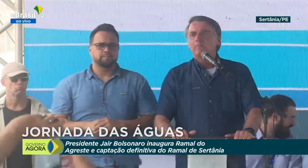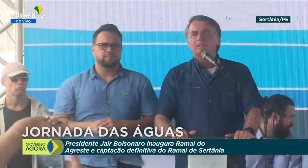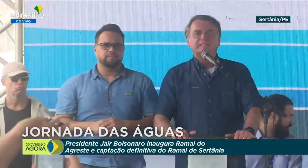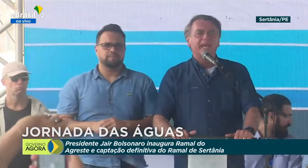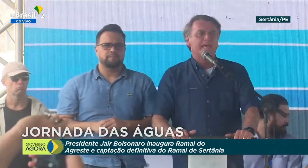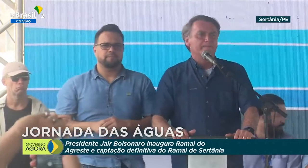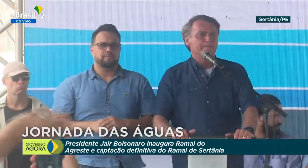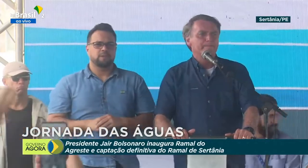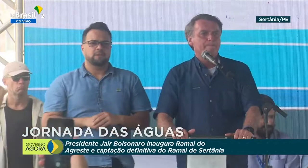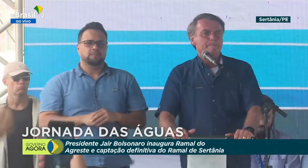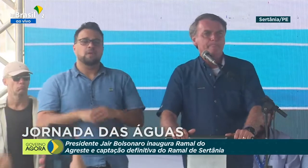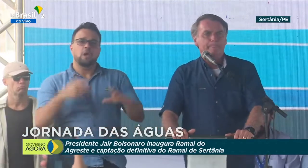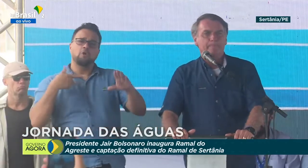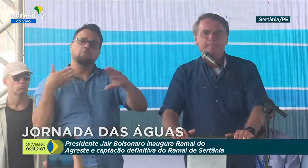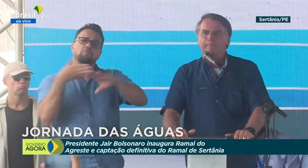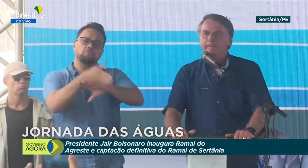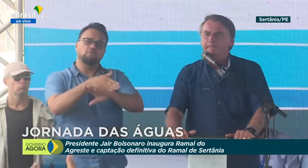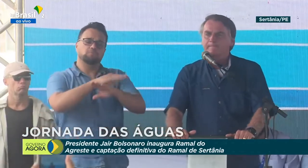E lá eu mostrei